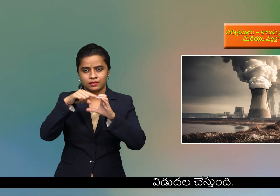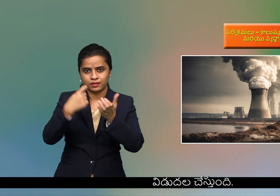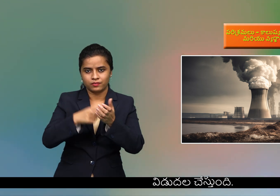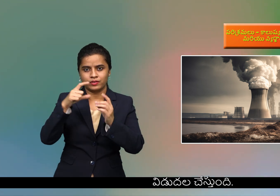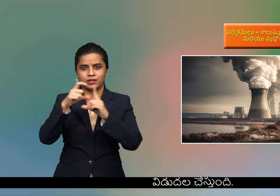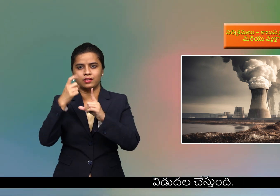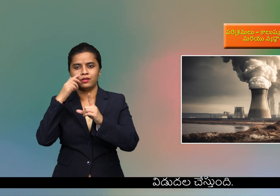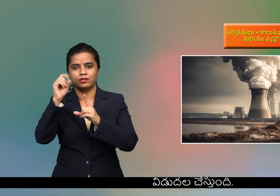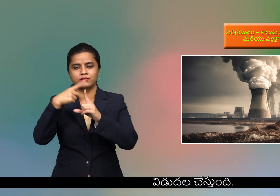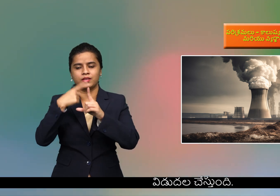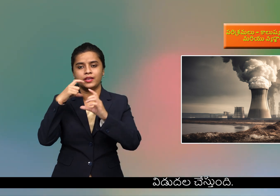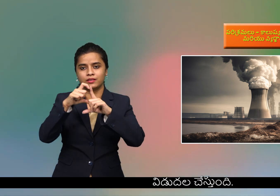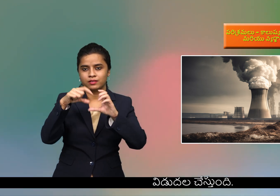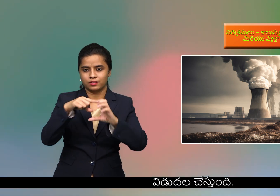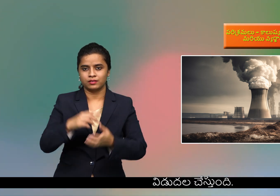విడుదల చేస్తుంది.